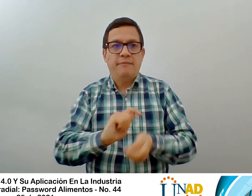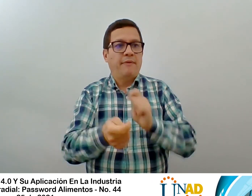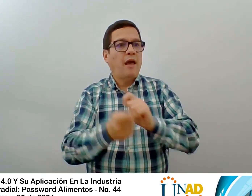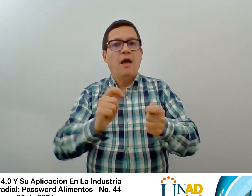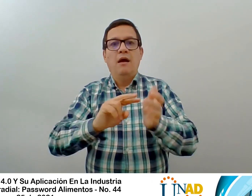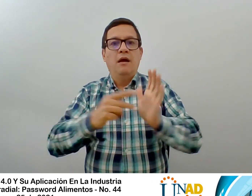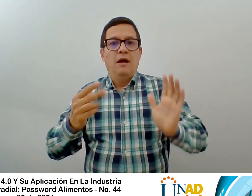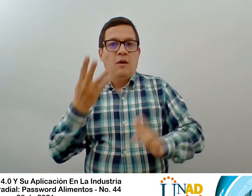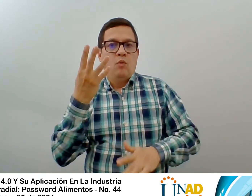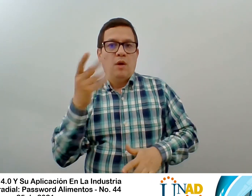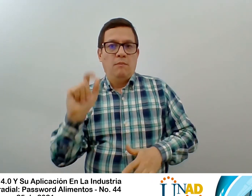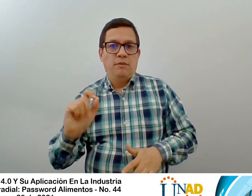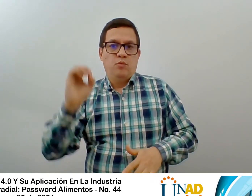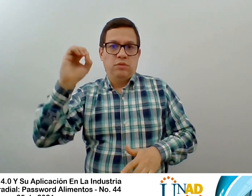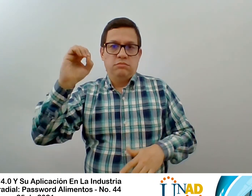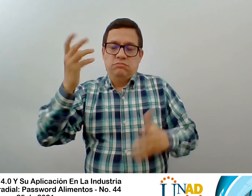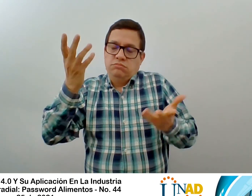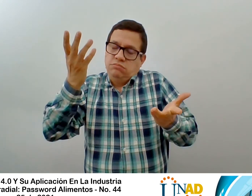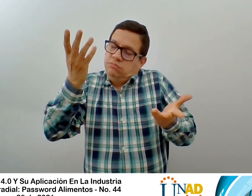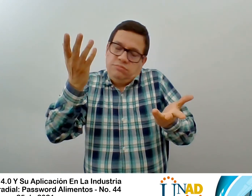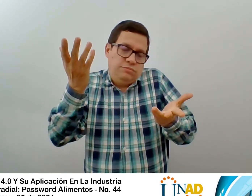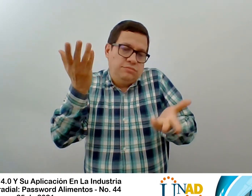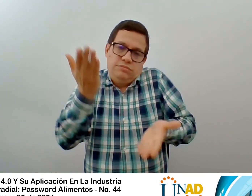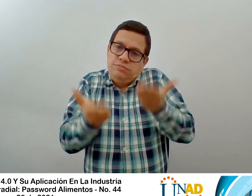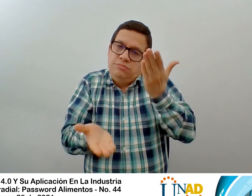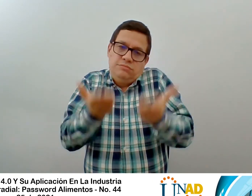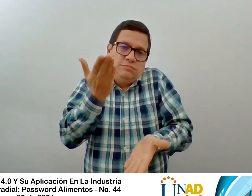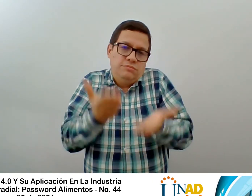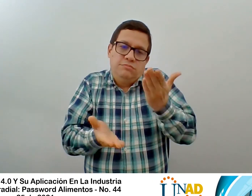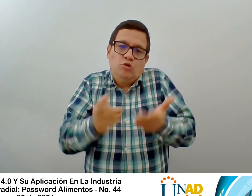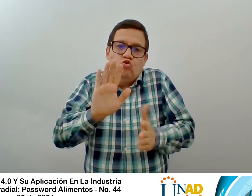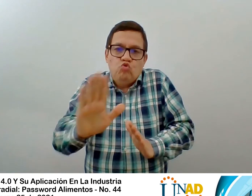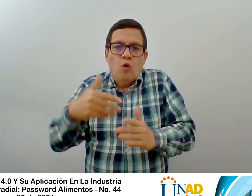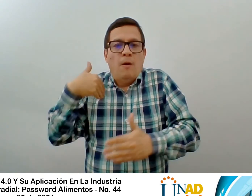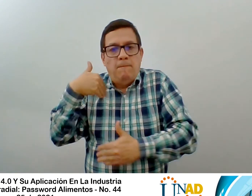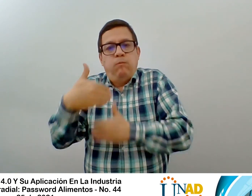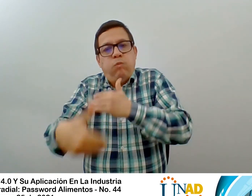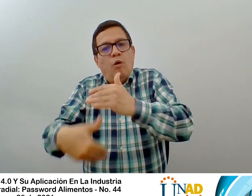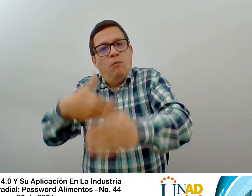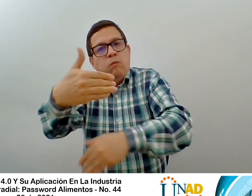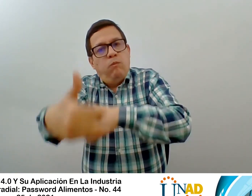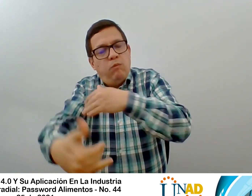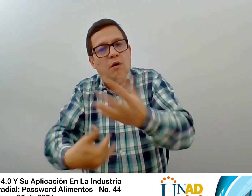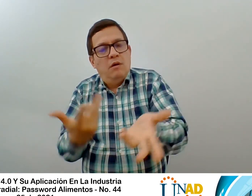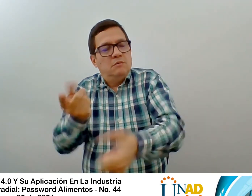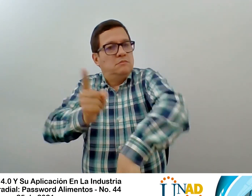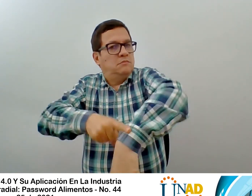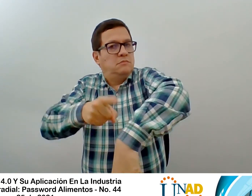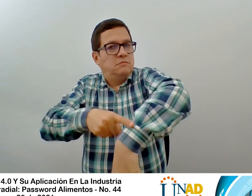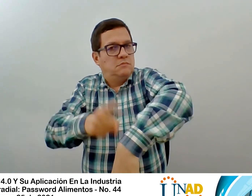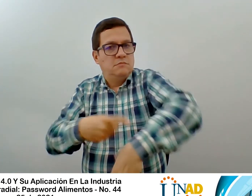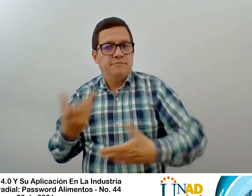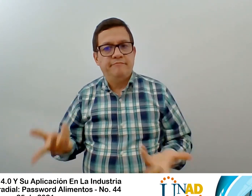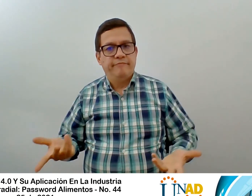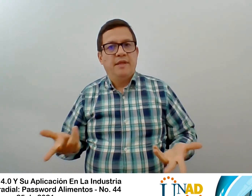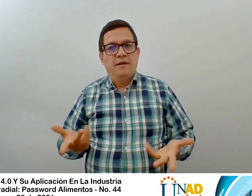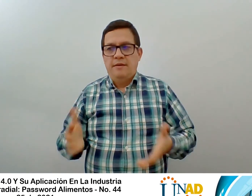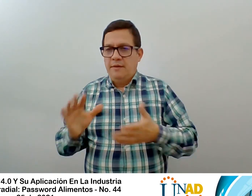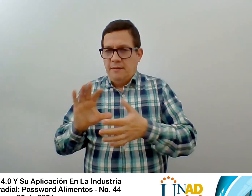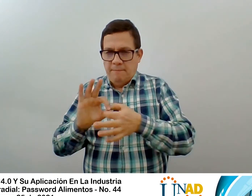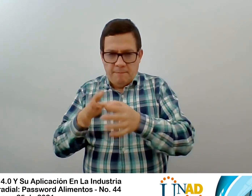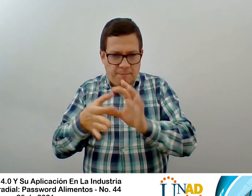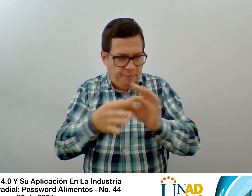bebidas y alimentos deben estar ya involucradas, no. Esto, como muchos de los cambios que hemos vivido a nivel histórico, son